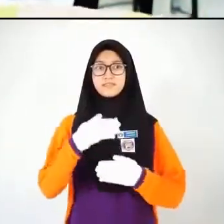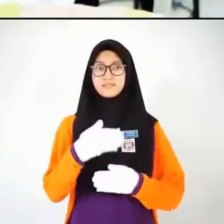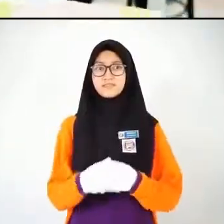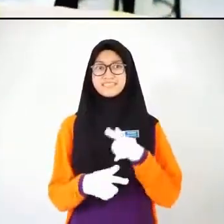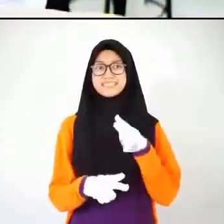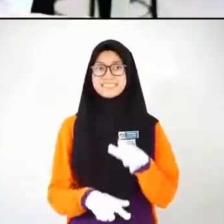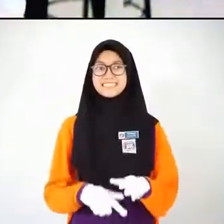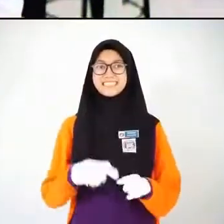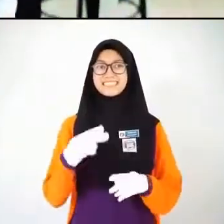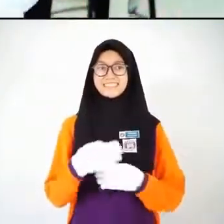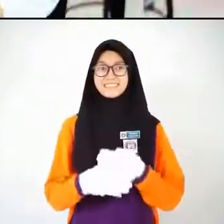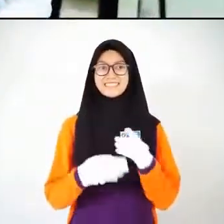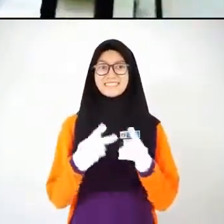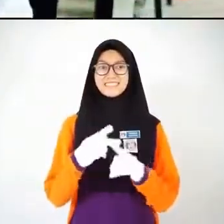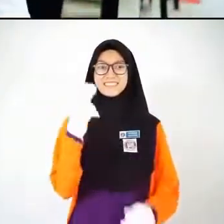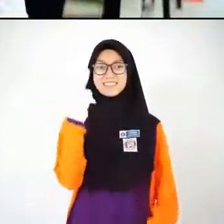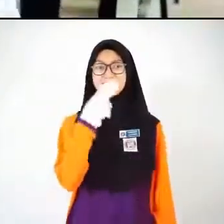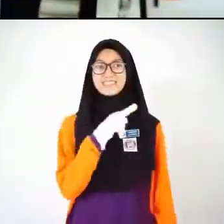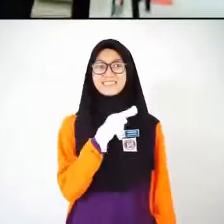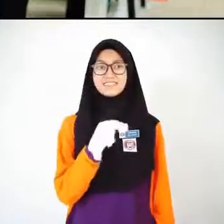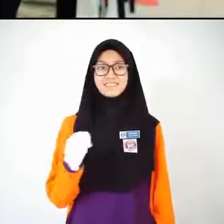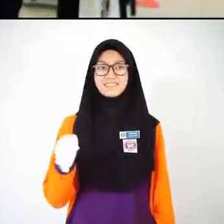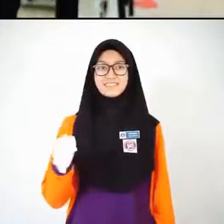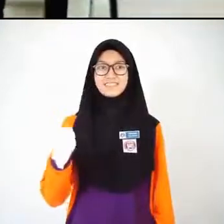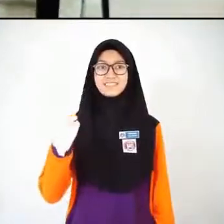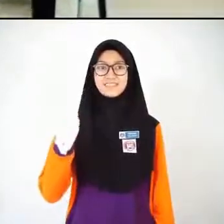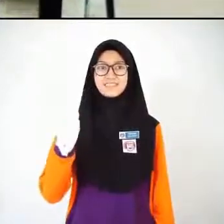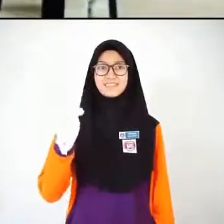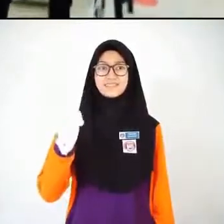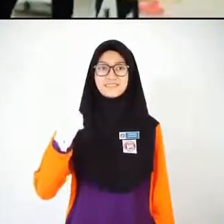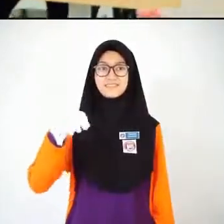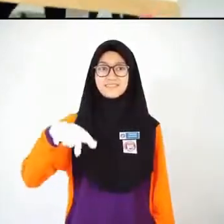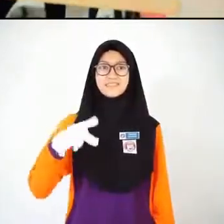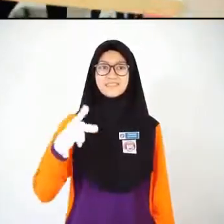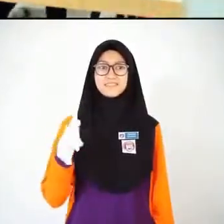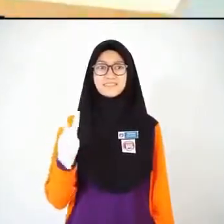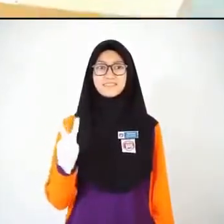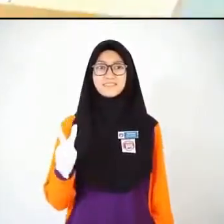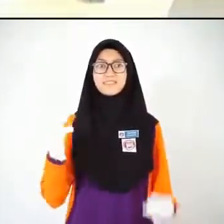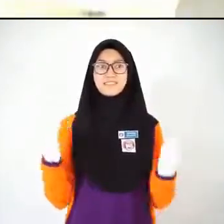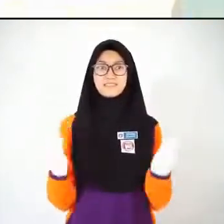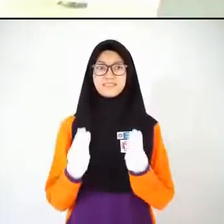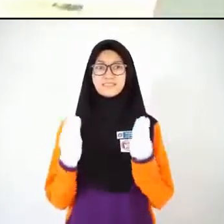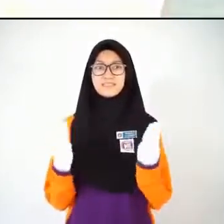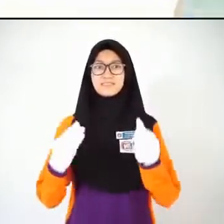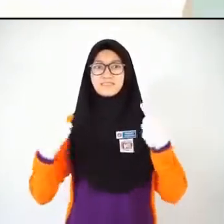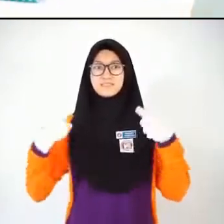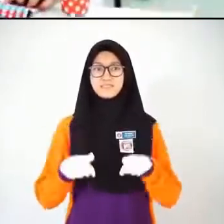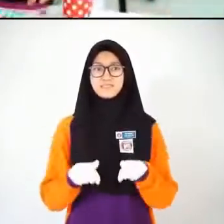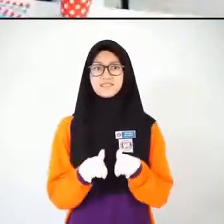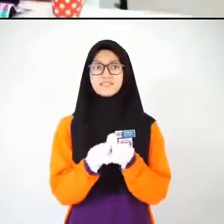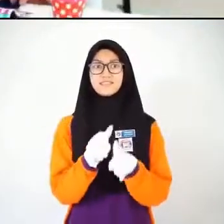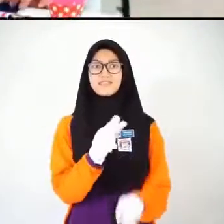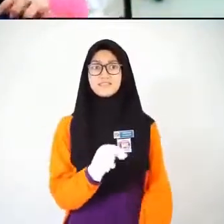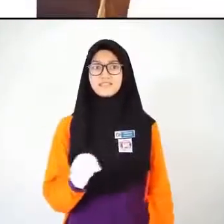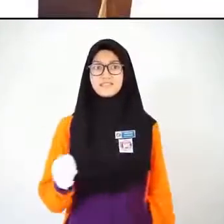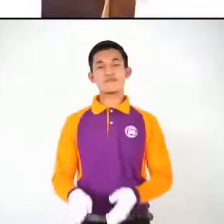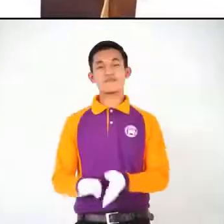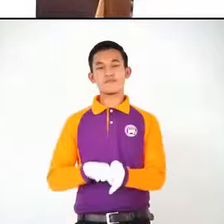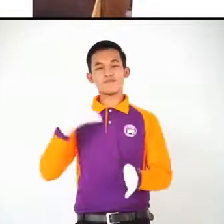beragama juga kehadapan SMP Negeri berbukit